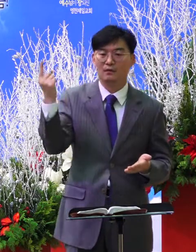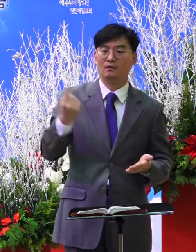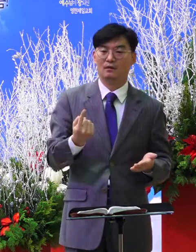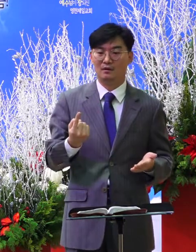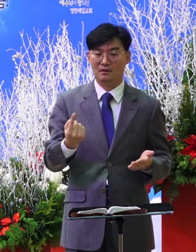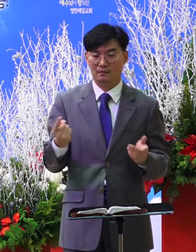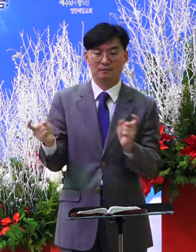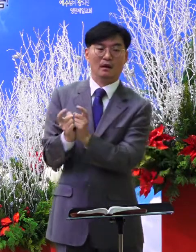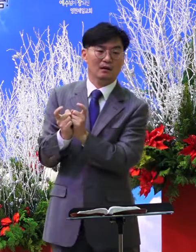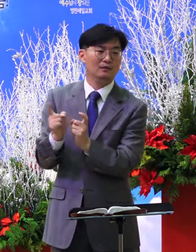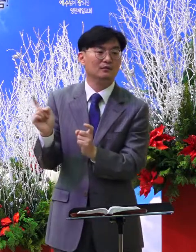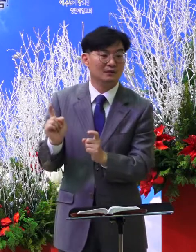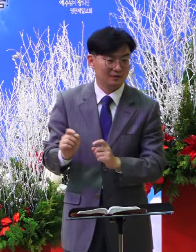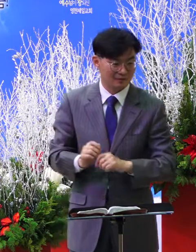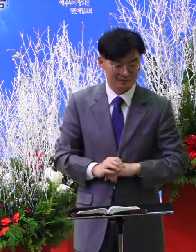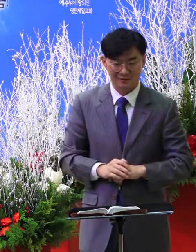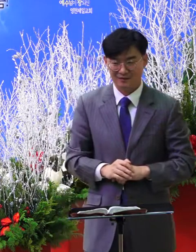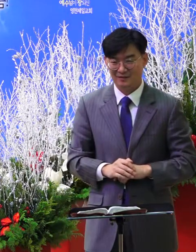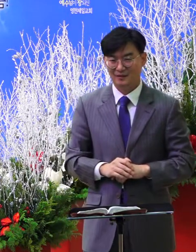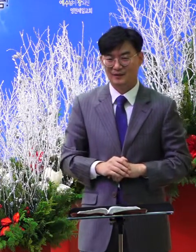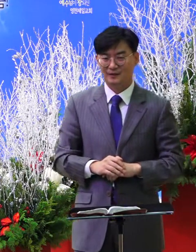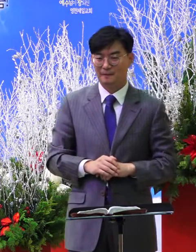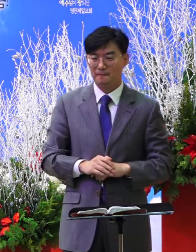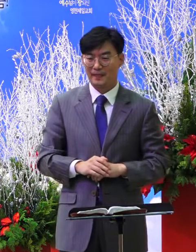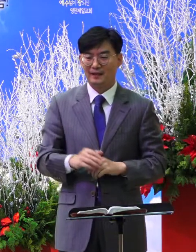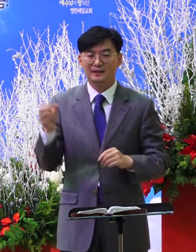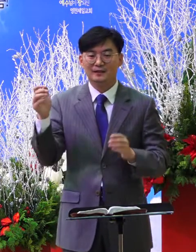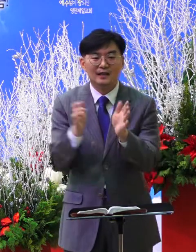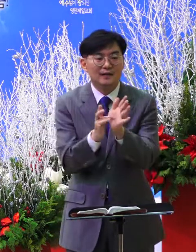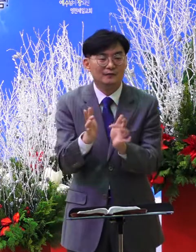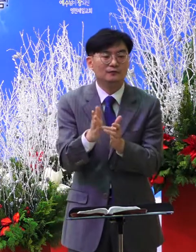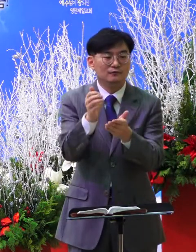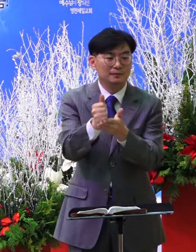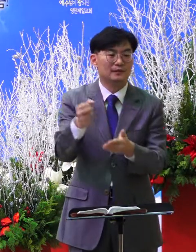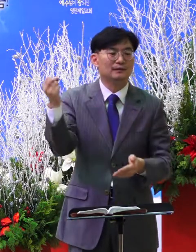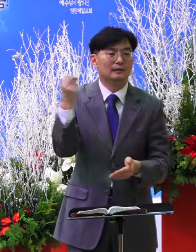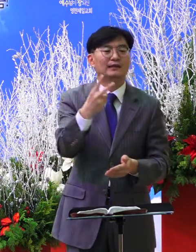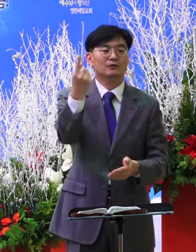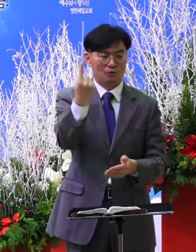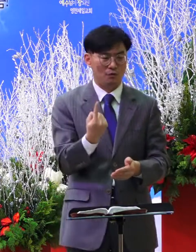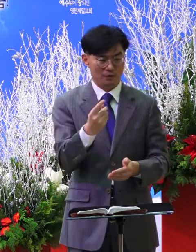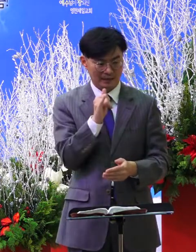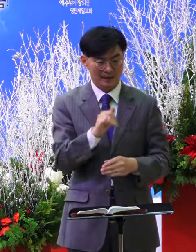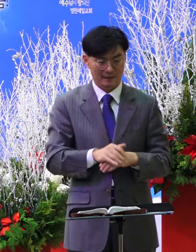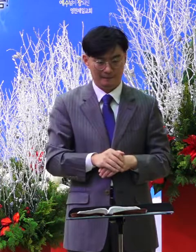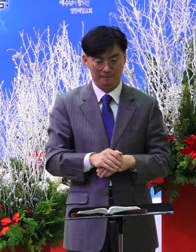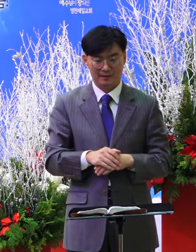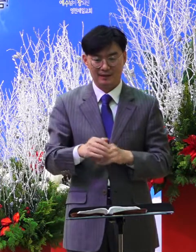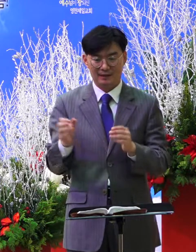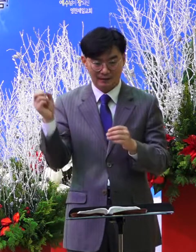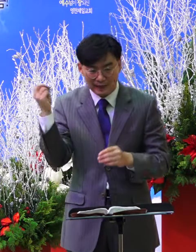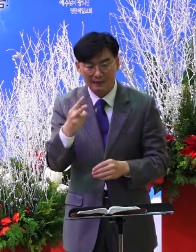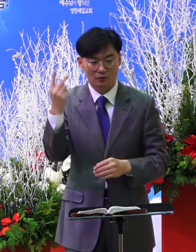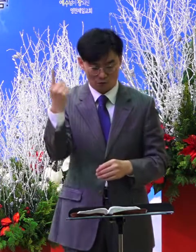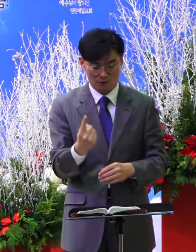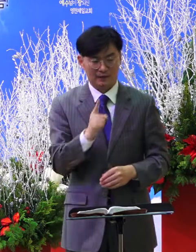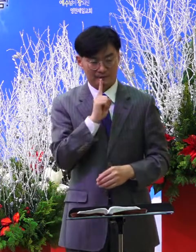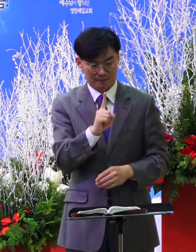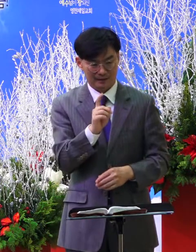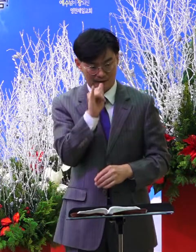재림에 대한 소망이 성도들이 점점점 약해지는 것입니다. 그러나 주님께서 이렇게 더디 오시는